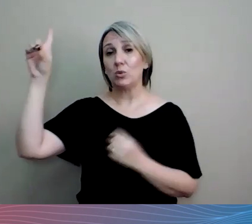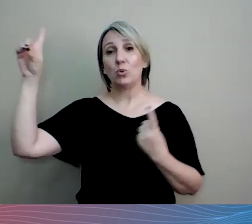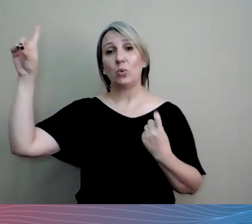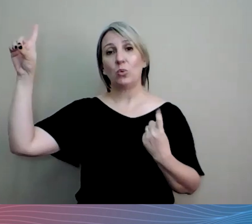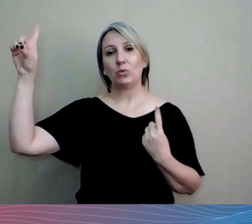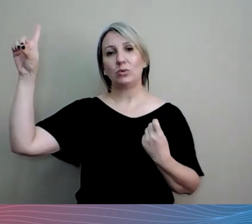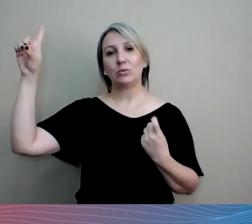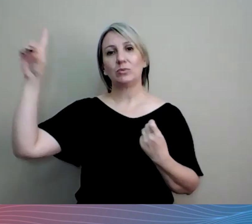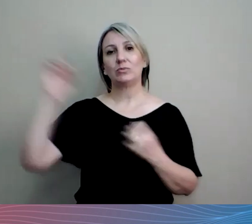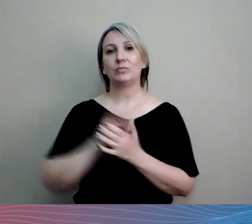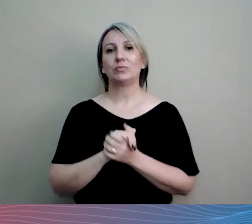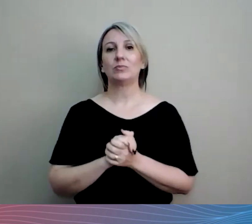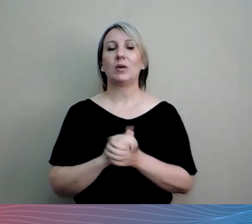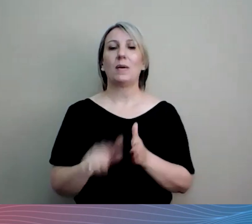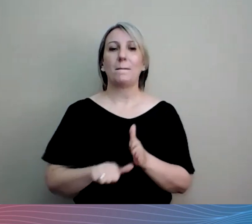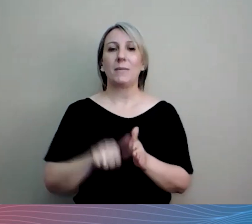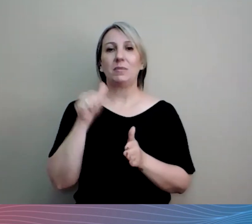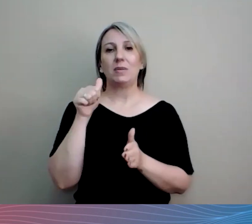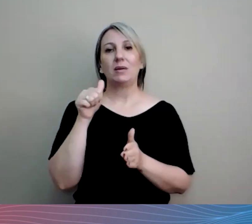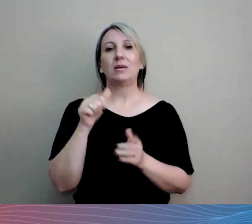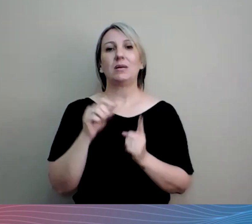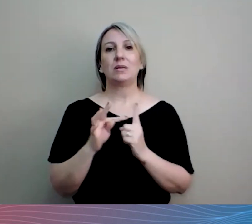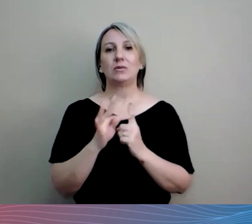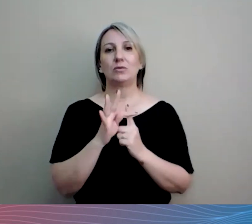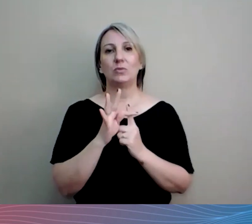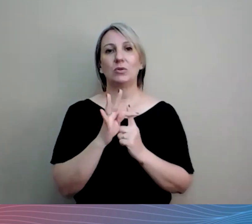1 Timóteo 1,17.